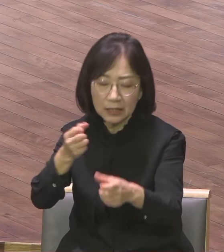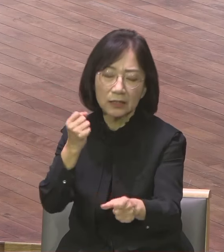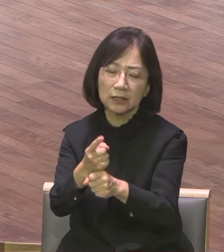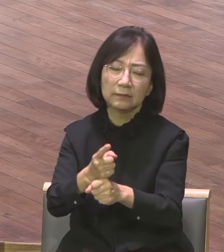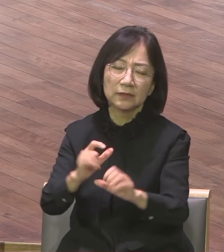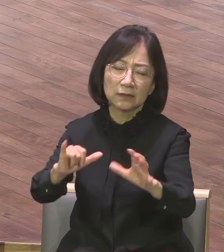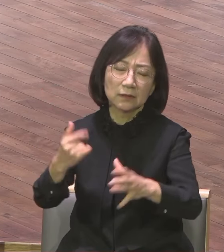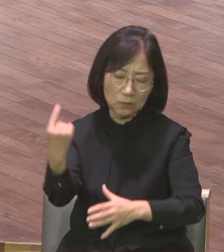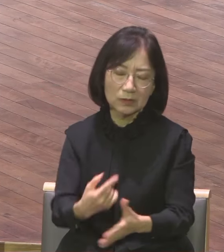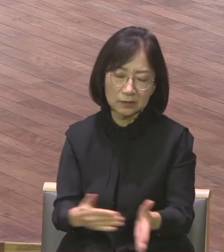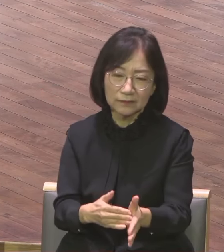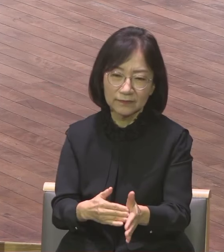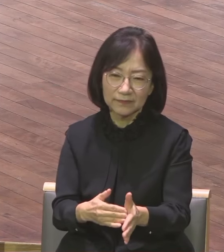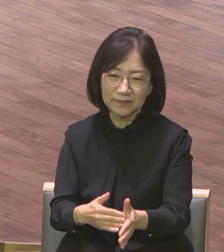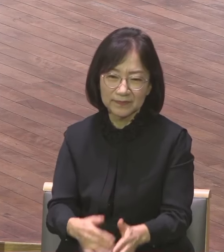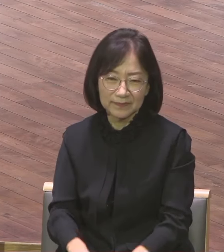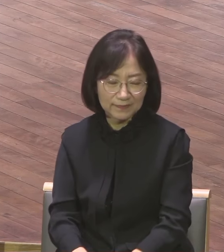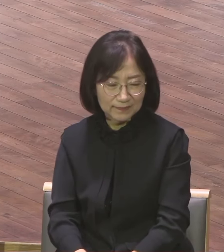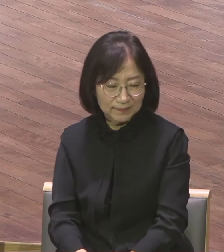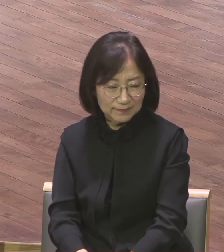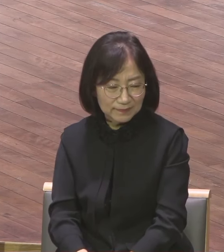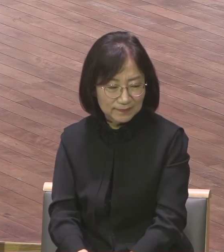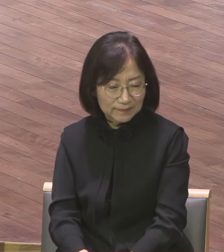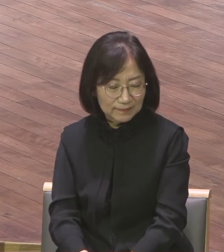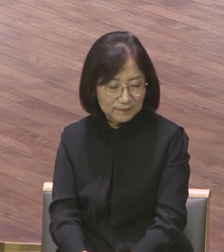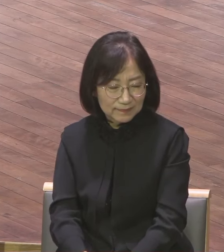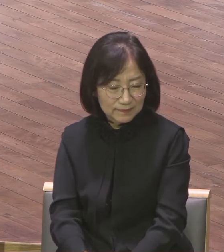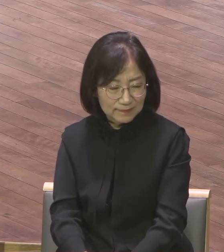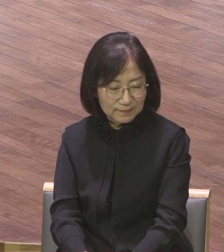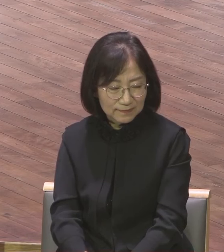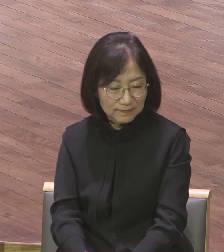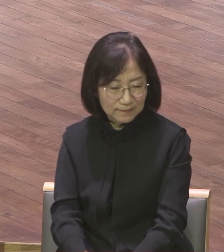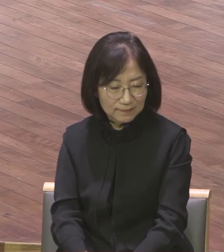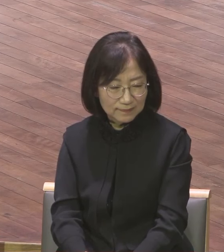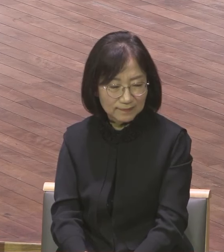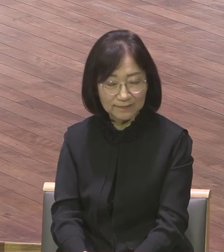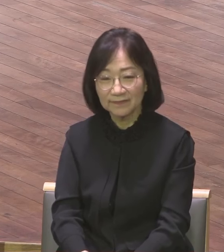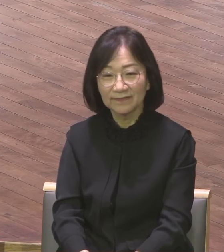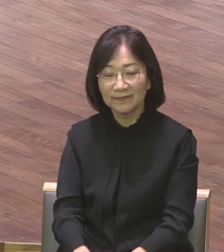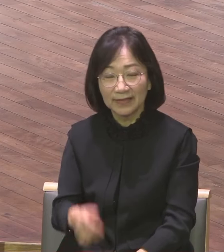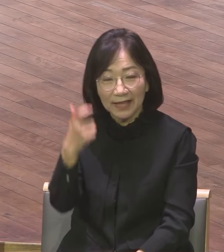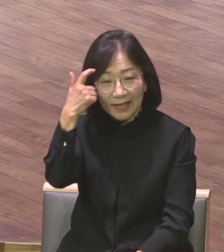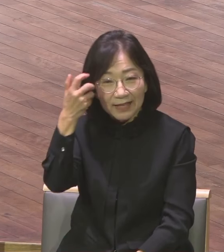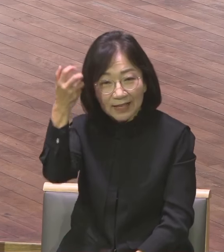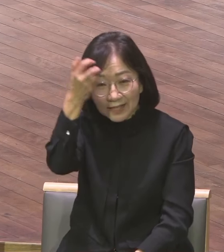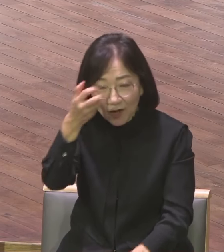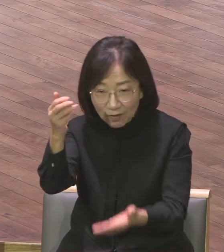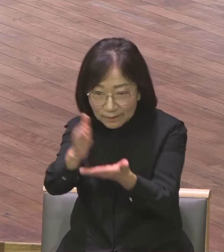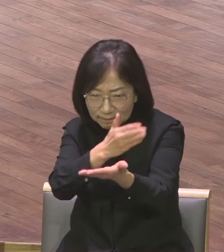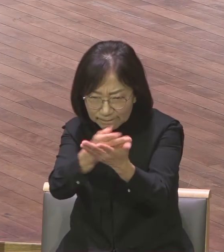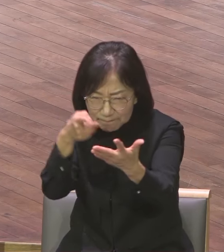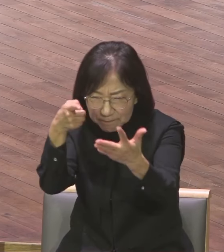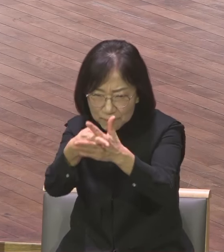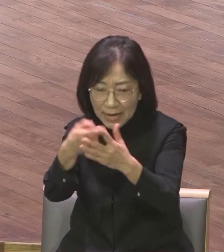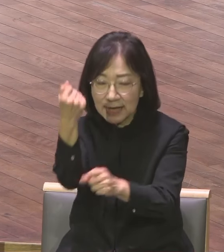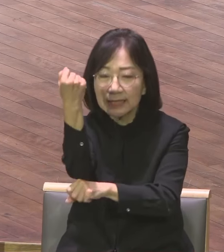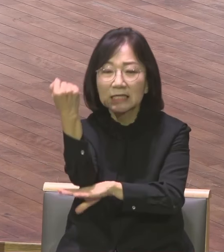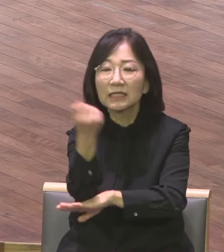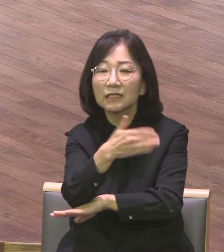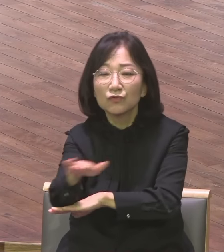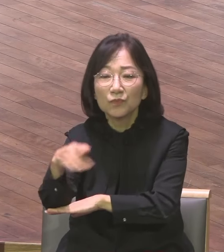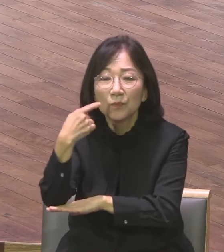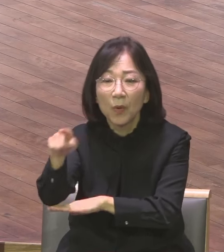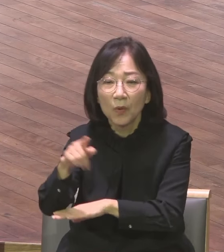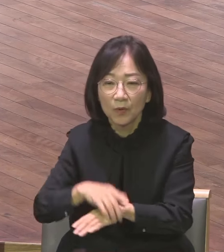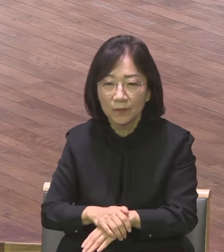들었거니와 지금 벌써 세상에 있느니라. 영을 분별한 기준이 뭐냐? 어떤 기적을 행하거나